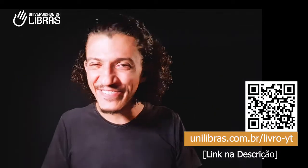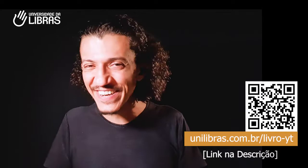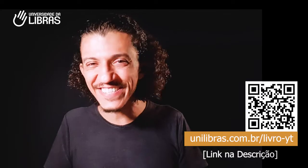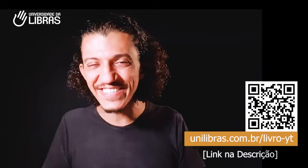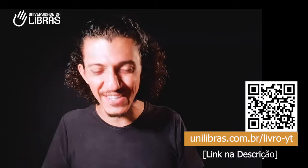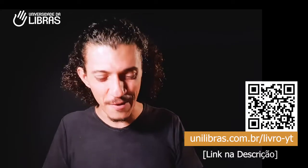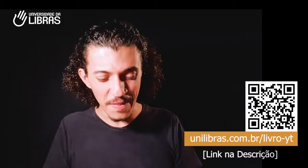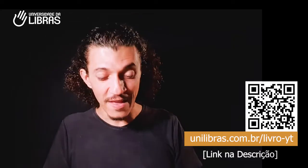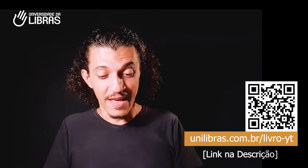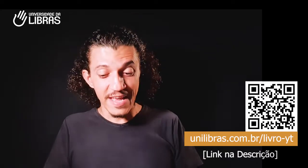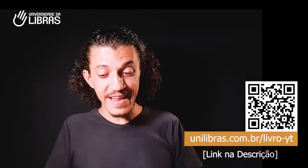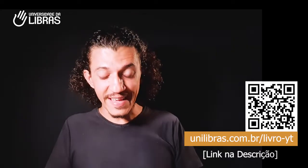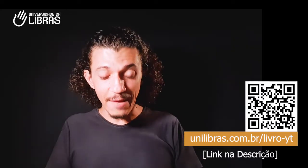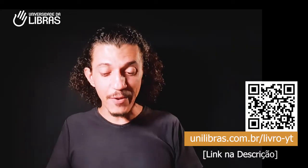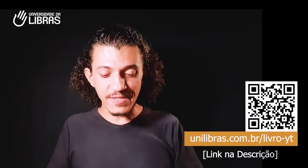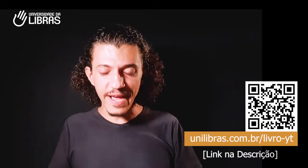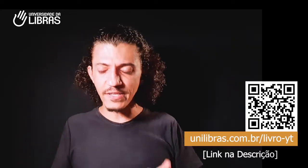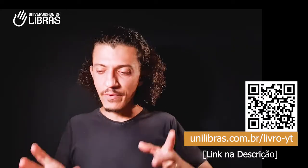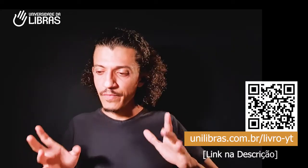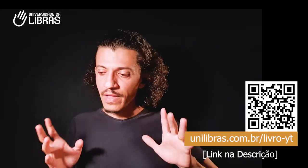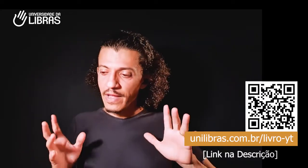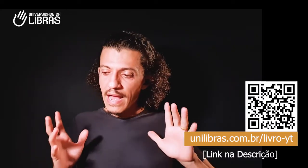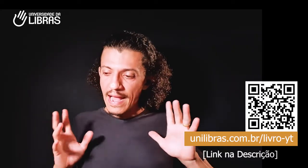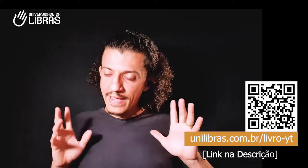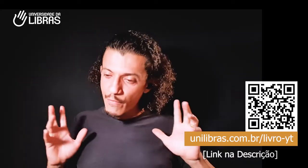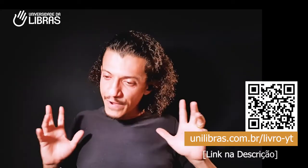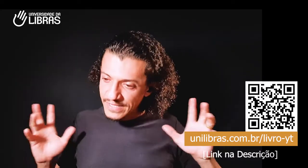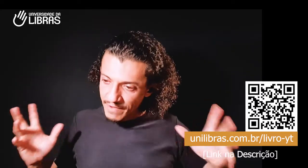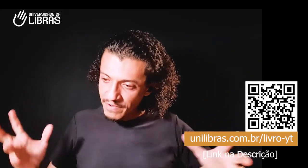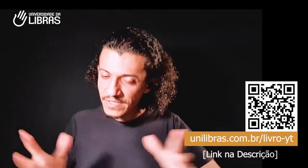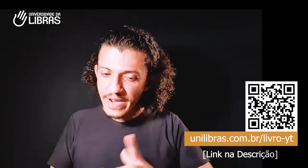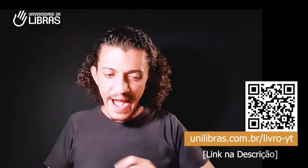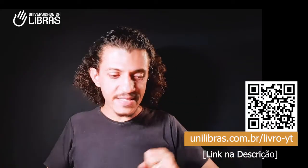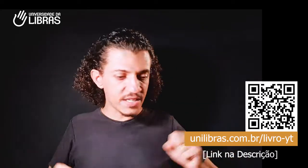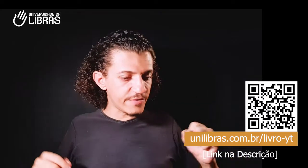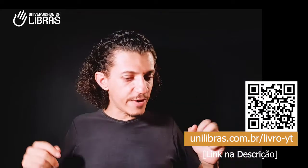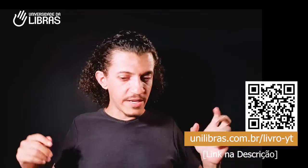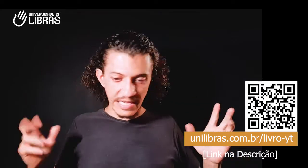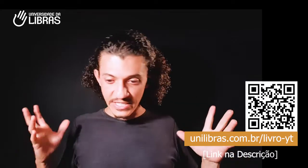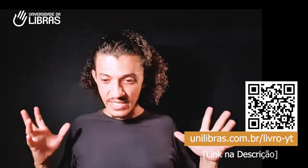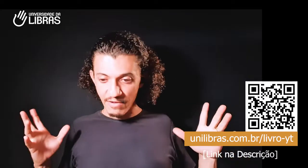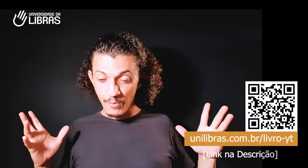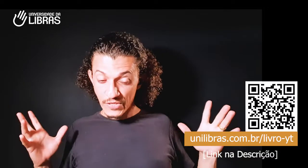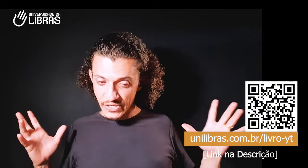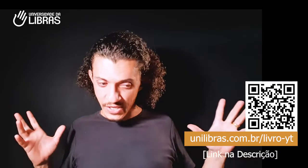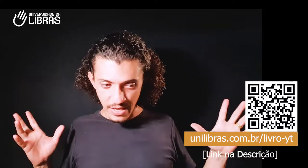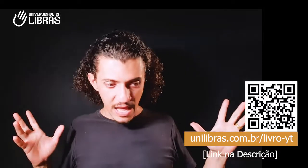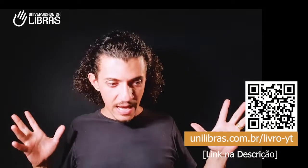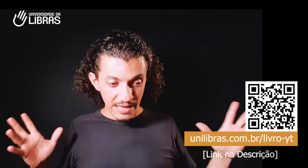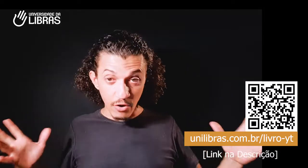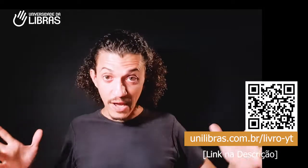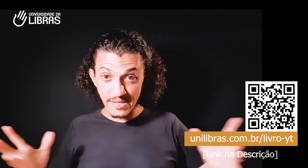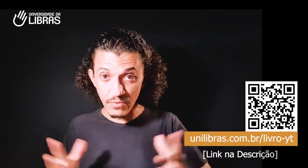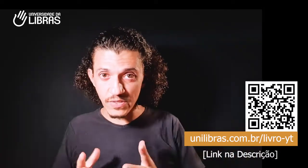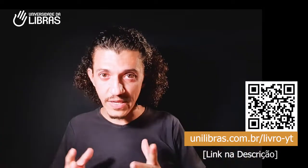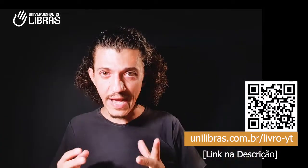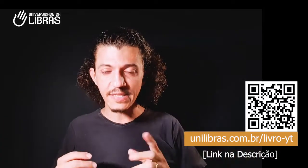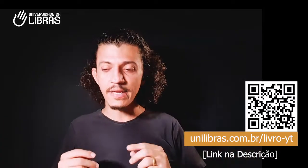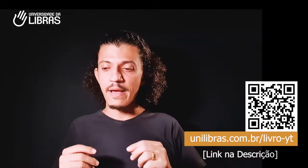é daquele processo Raquel foi escrevendo sinais gente foi a gente já tá no processo de catalogação dos sinais